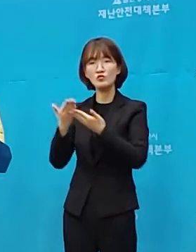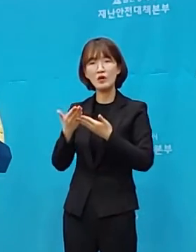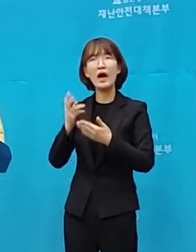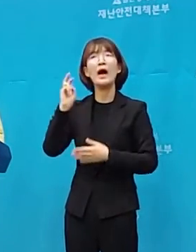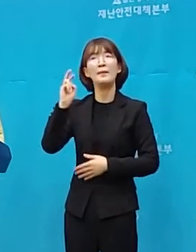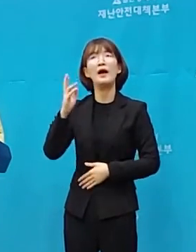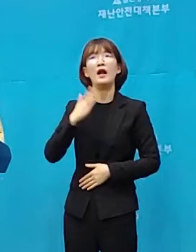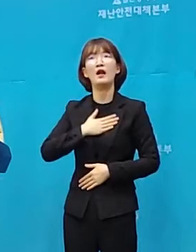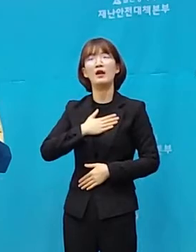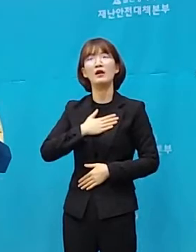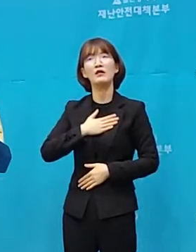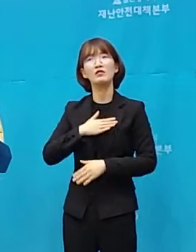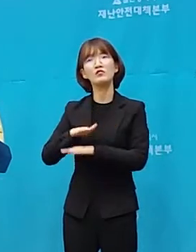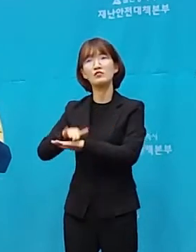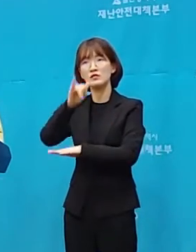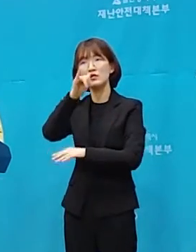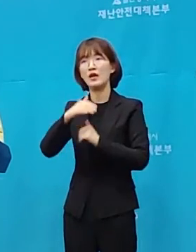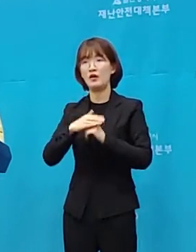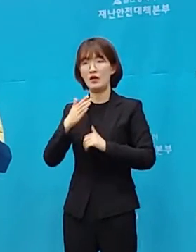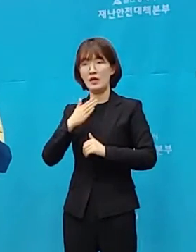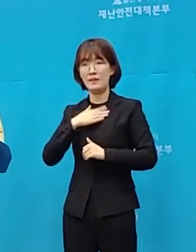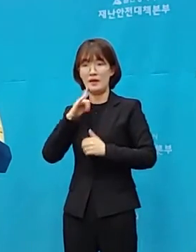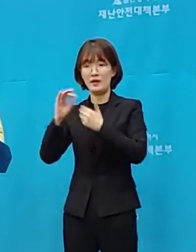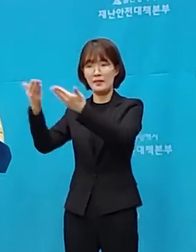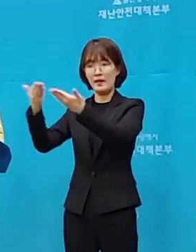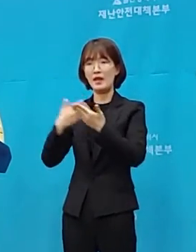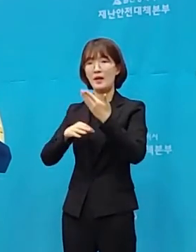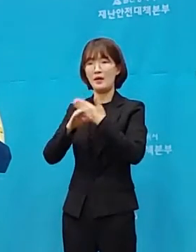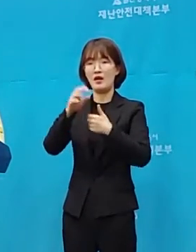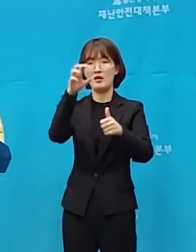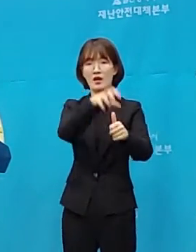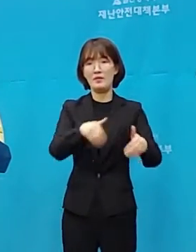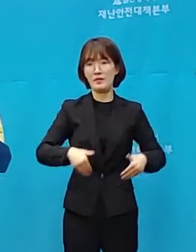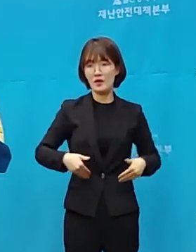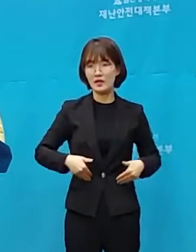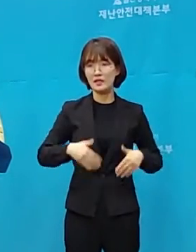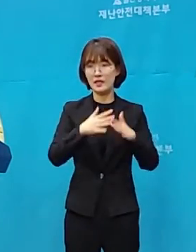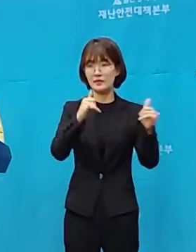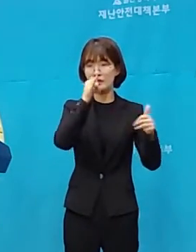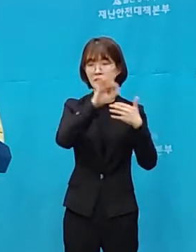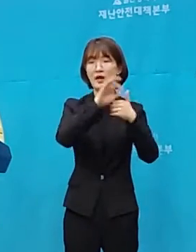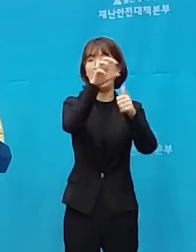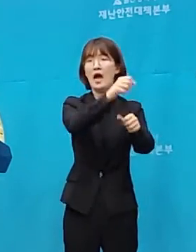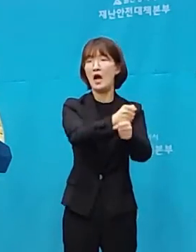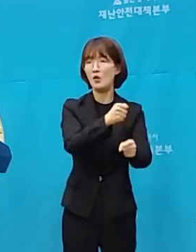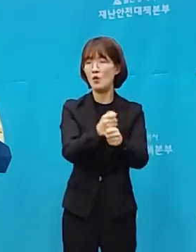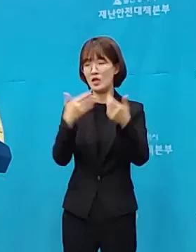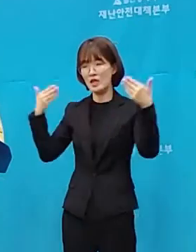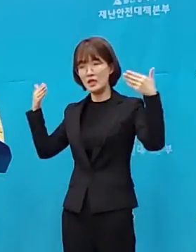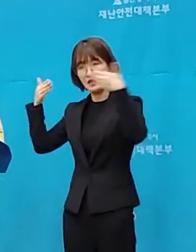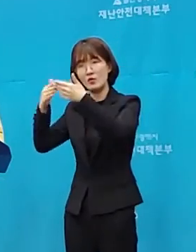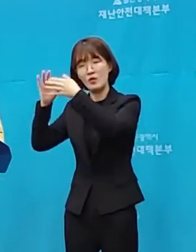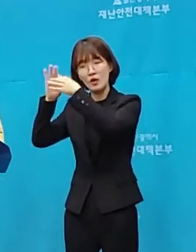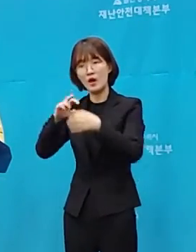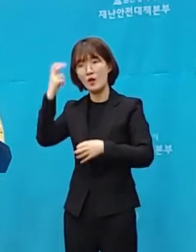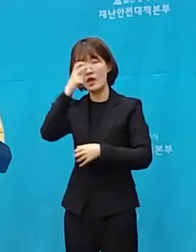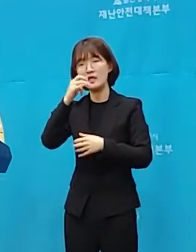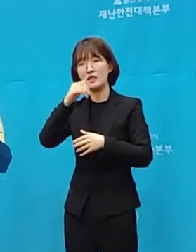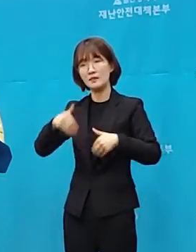알고 있습니다. 그 저를 보면은 저희를 파악해서 뭐 격리하자 격리하고 능동 감시하자 능동 감시하고 저희가 관리를 해야 될 것 같습니다.